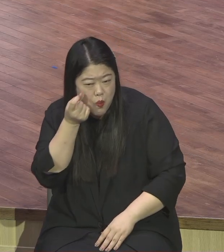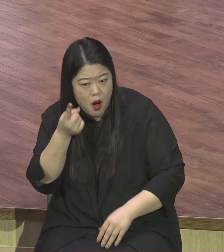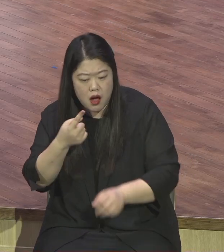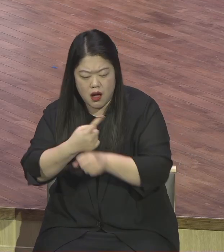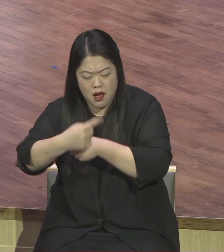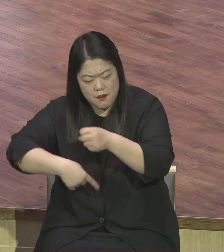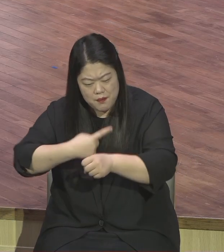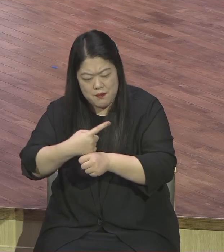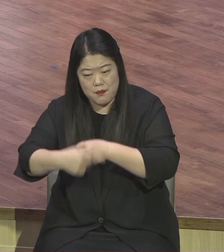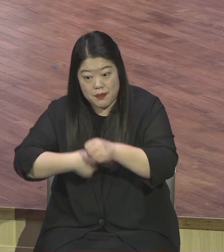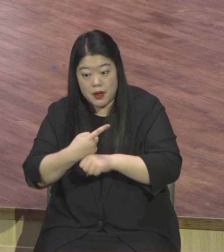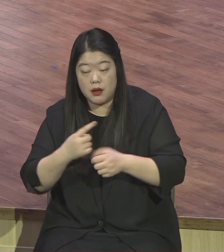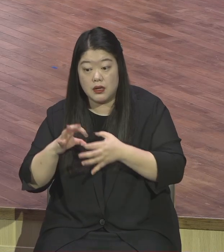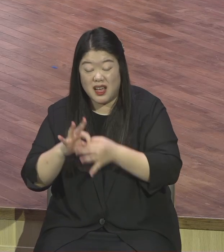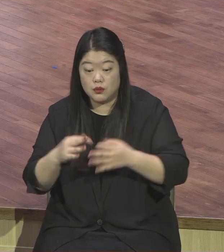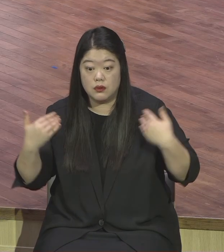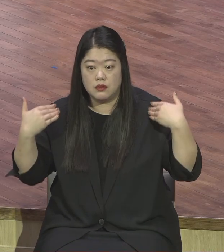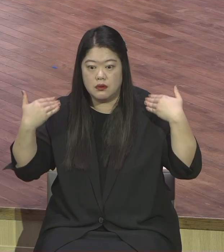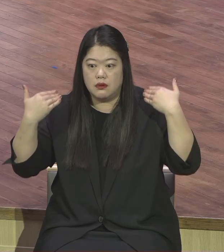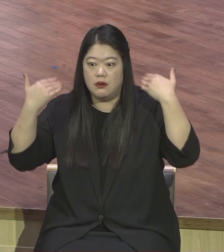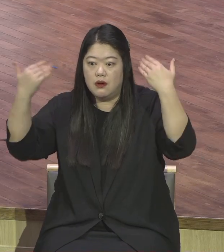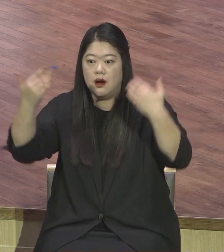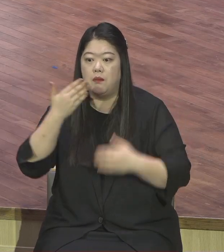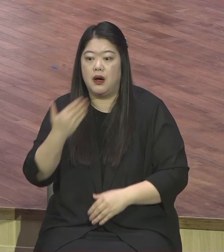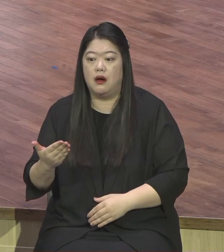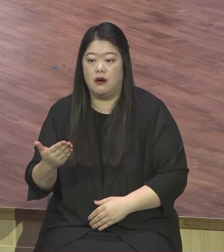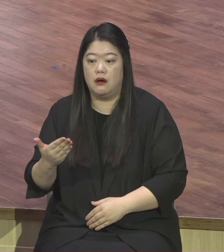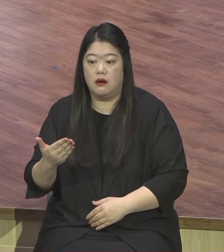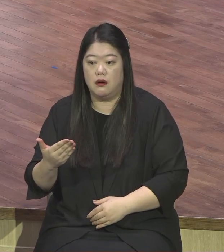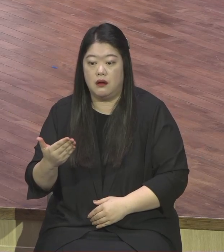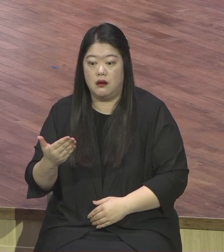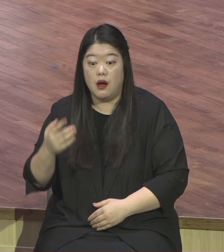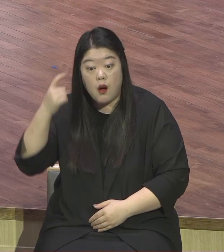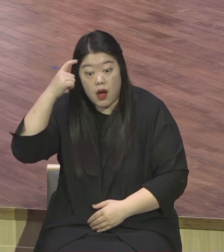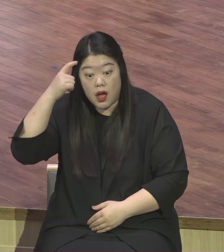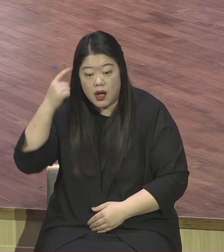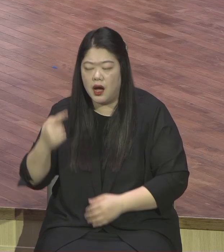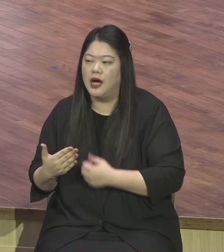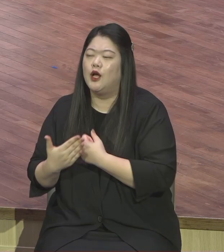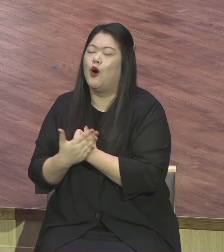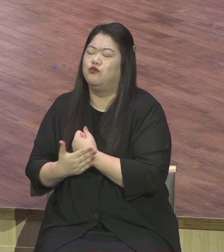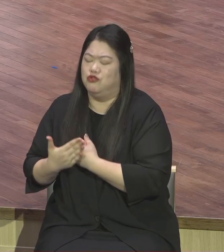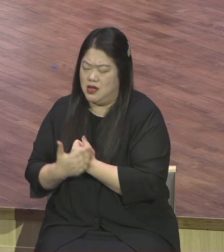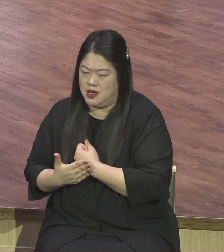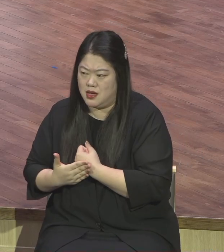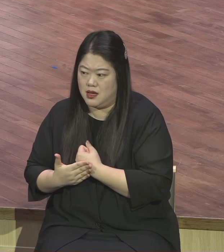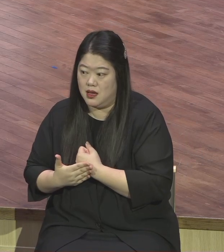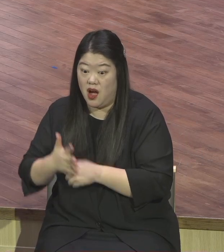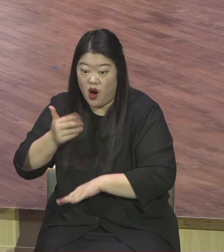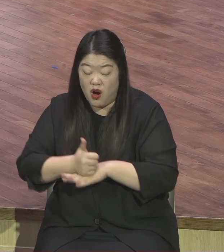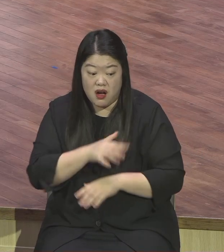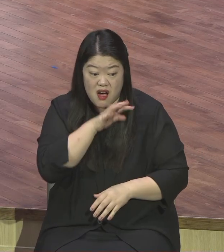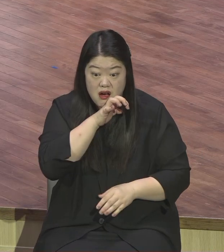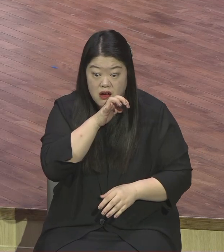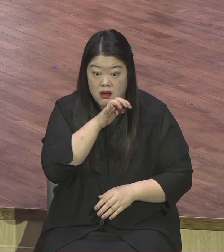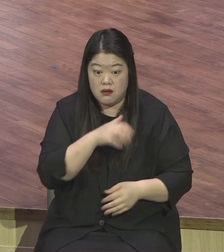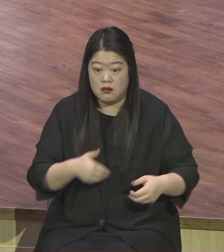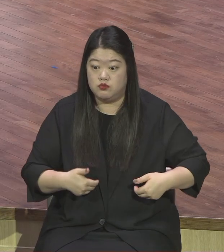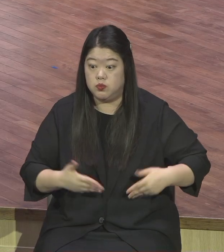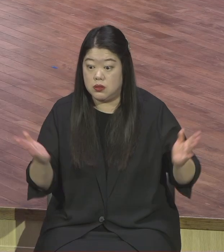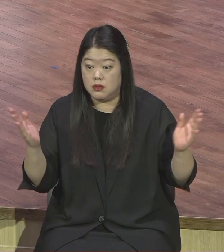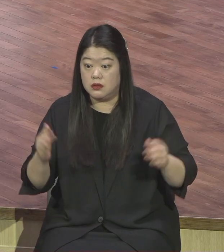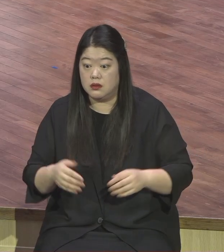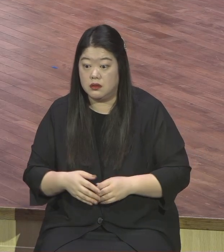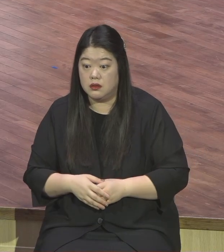성장, 성장의 축복이 임합니다. 은혜 의식이 있는 사람. 불평, 원망, 시기 질투, 성장